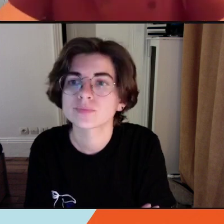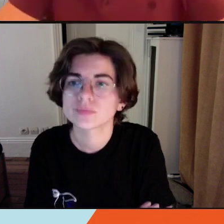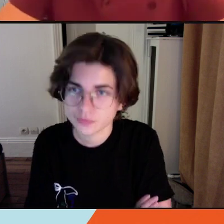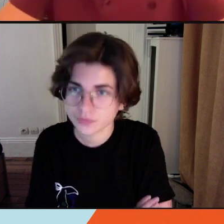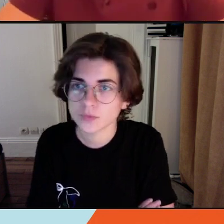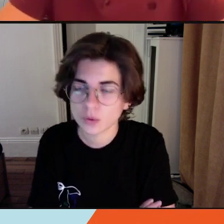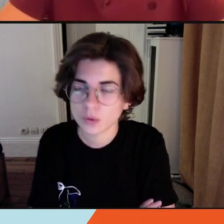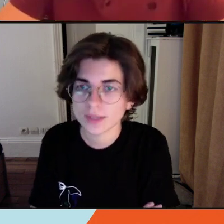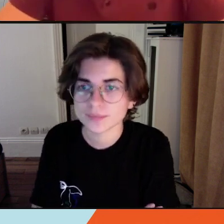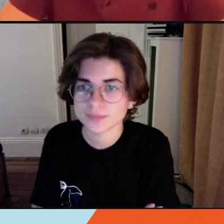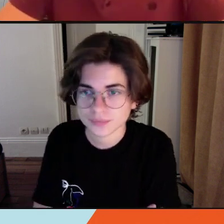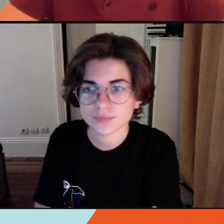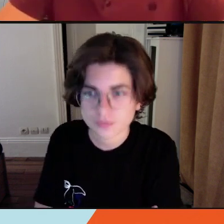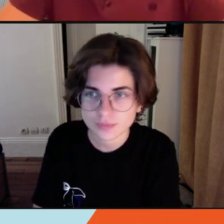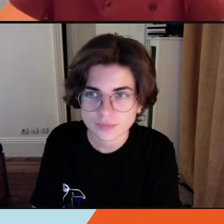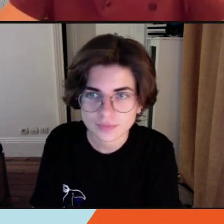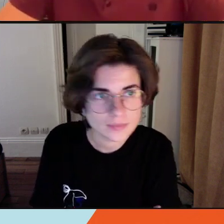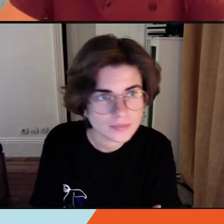Ok.